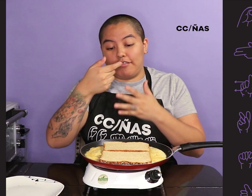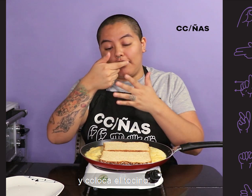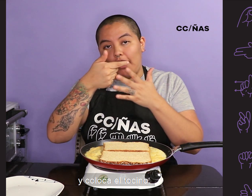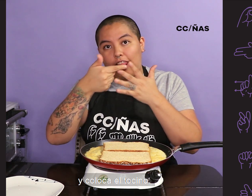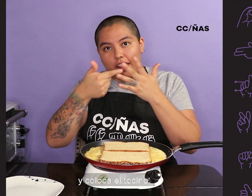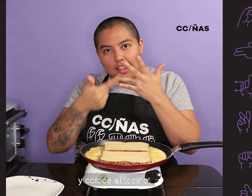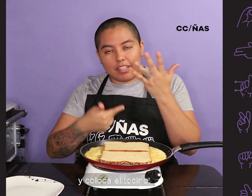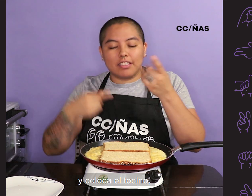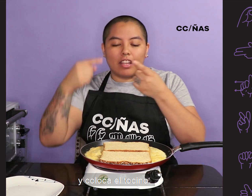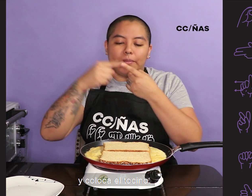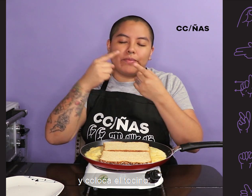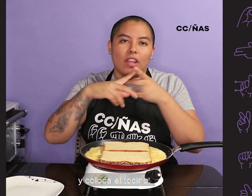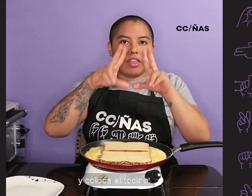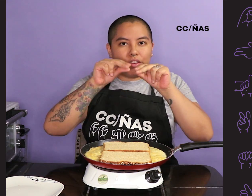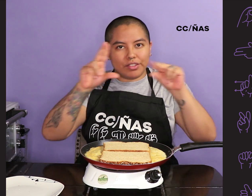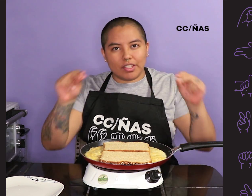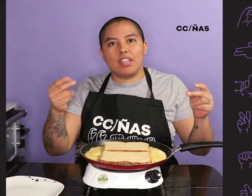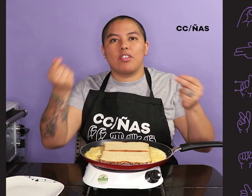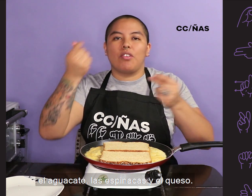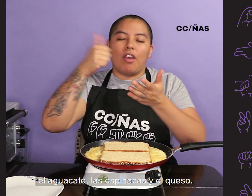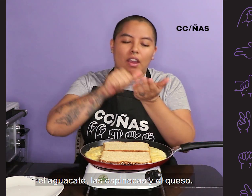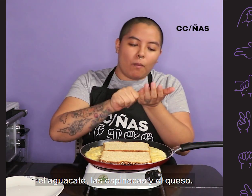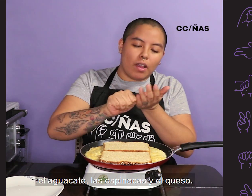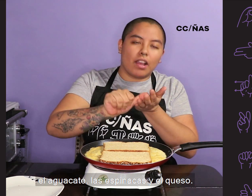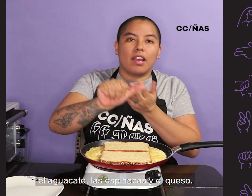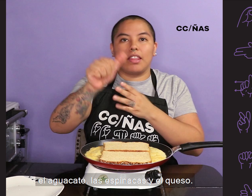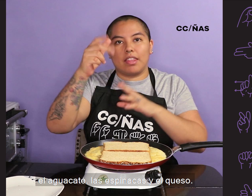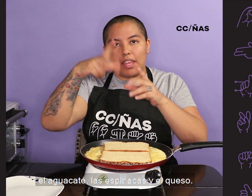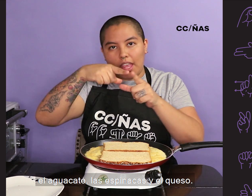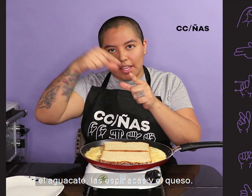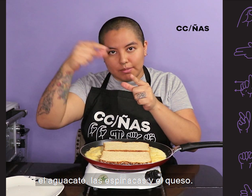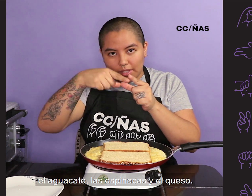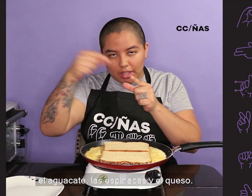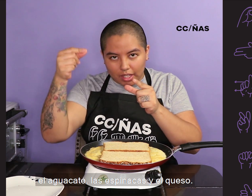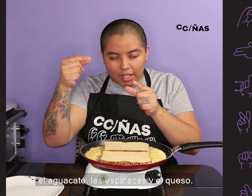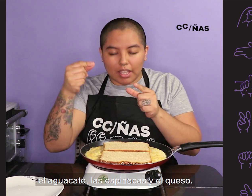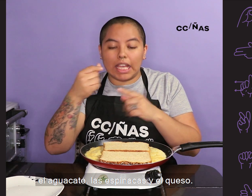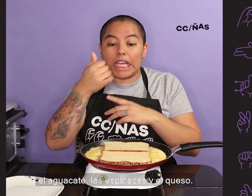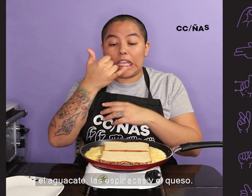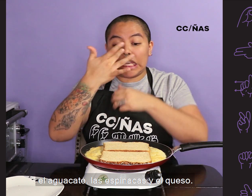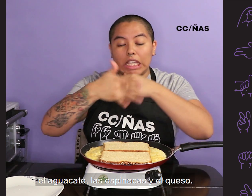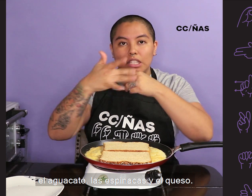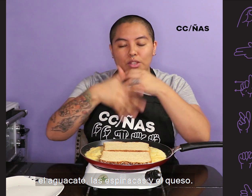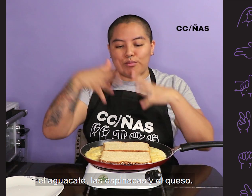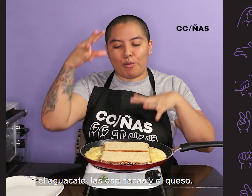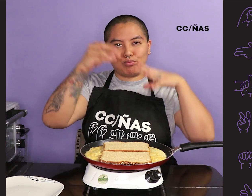y coloca el tocino, el aguacate, las espinacas y el queso.